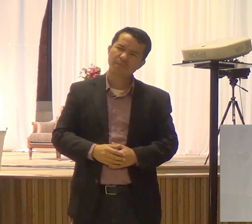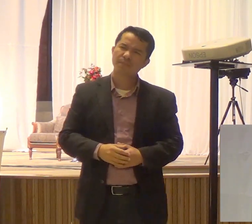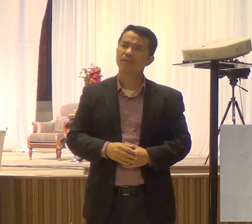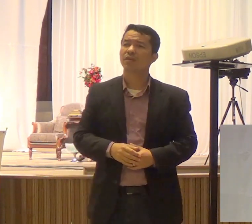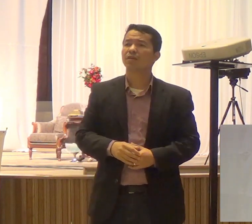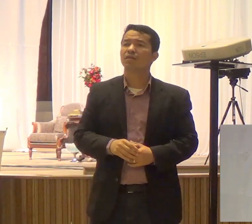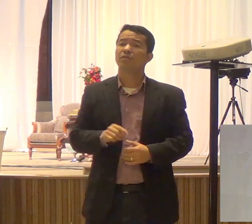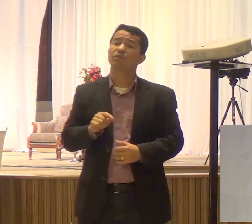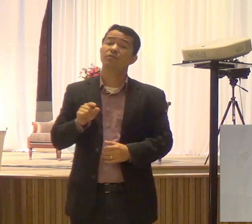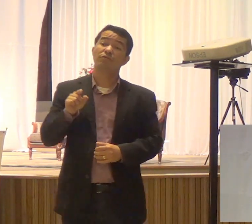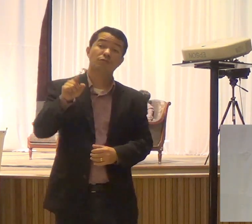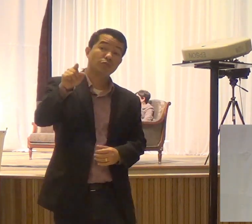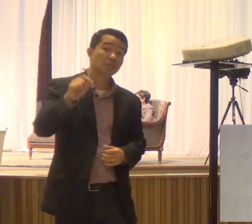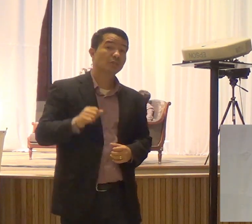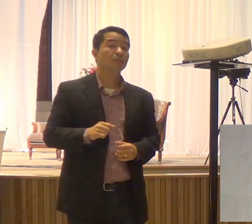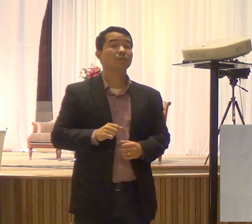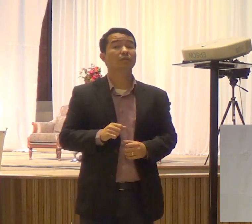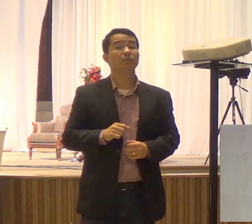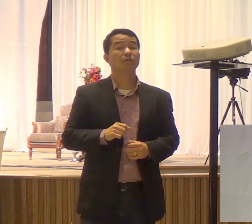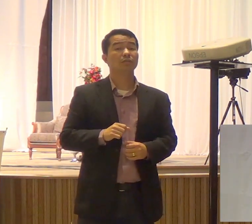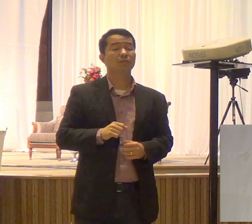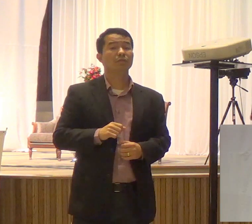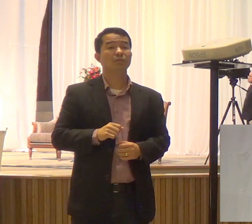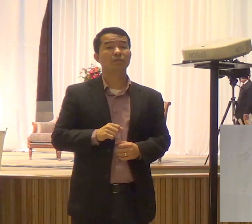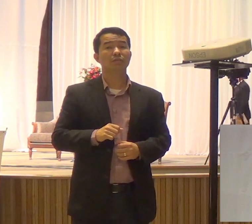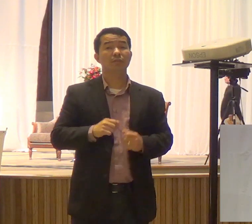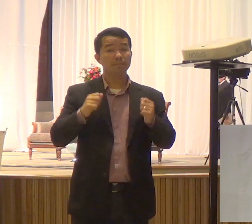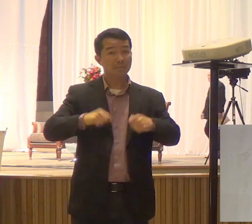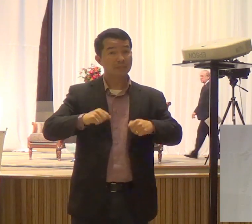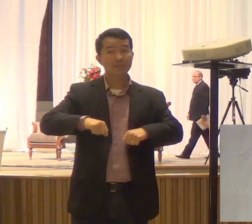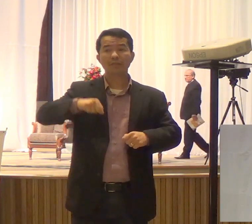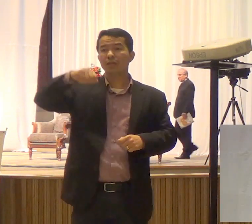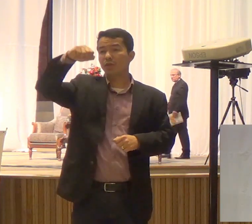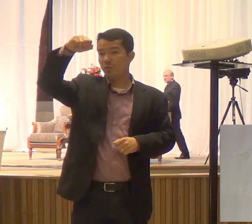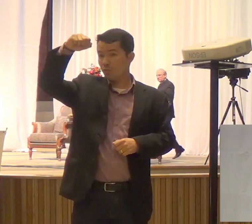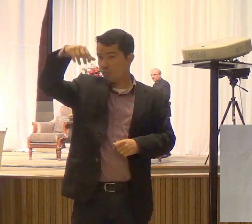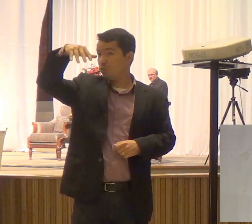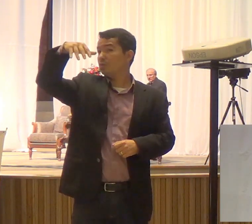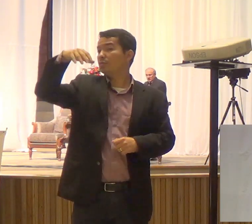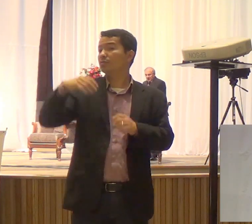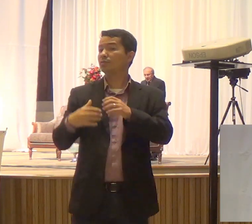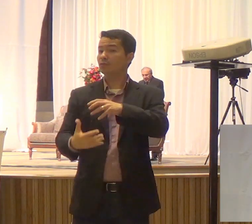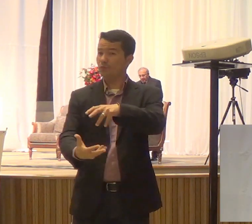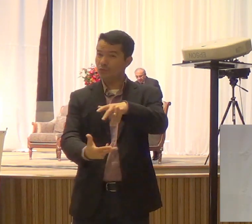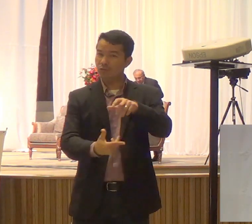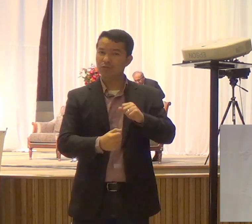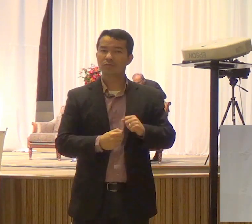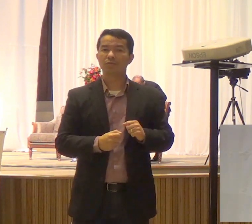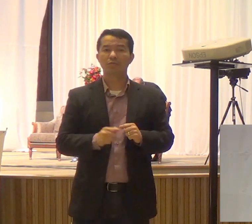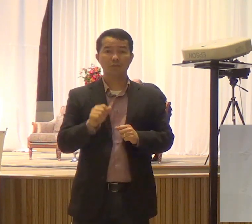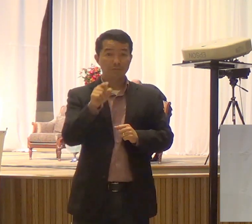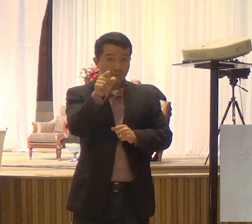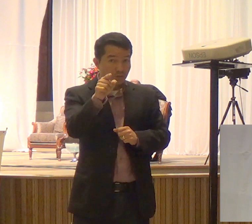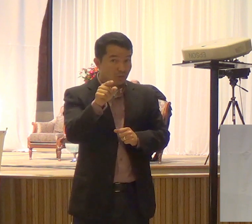vocês são ou deveriam ser a luz do mundo. E que vocês